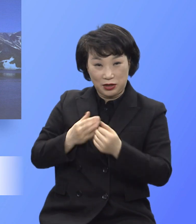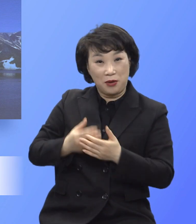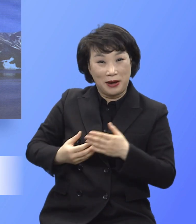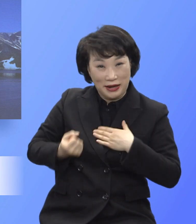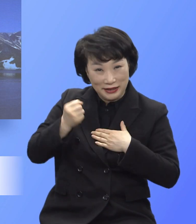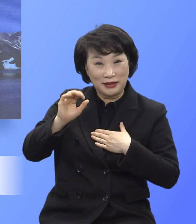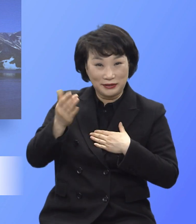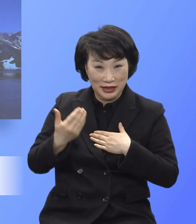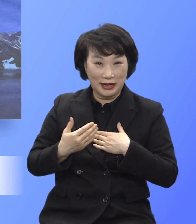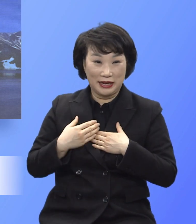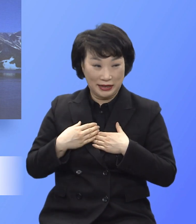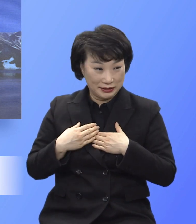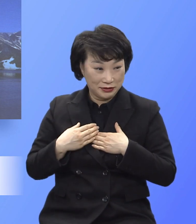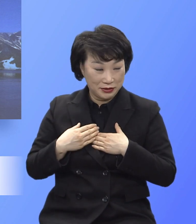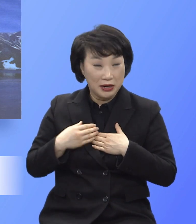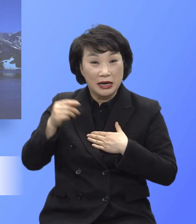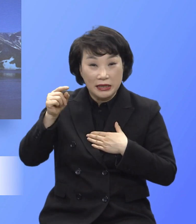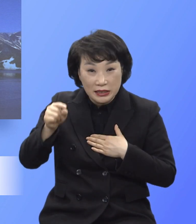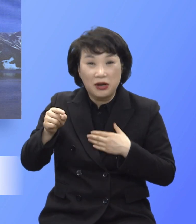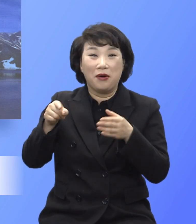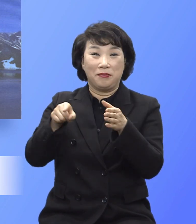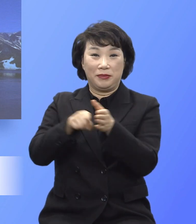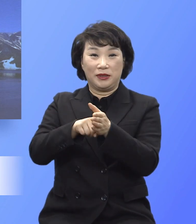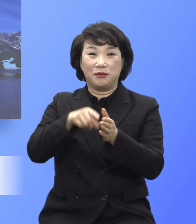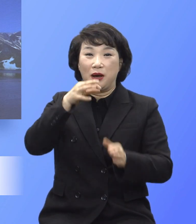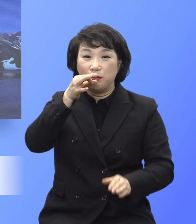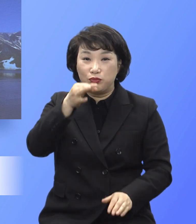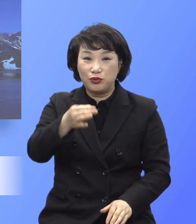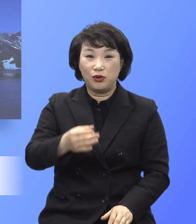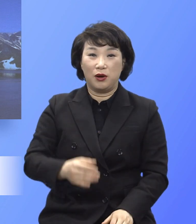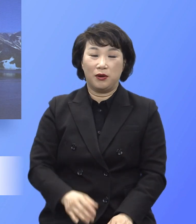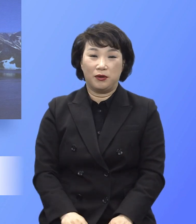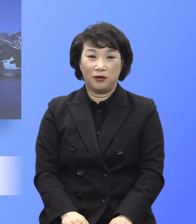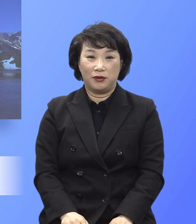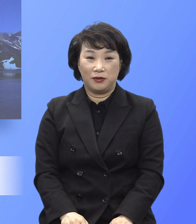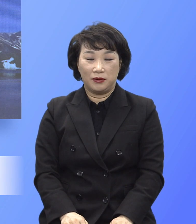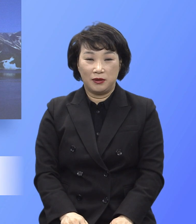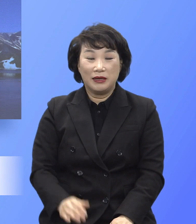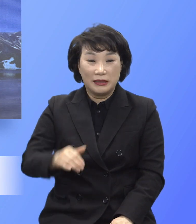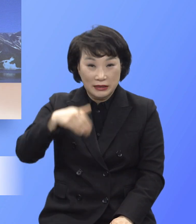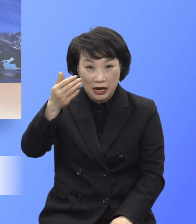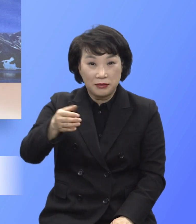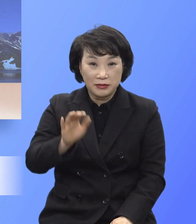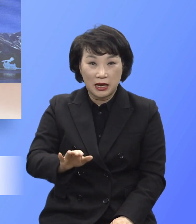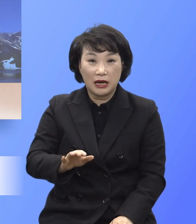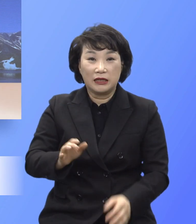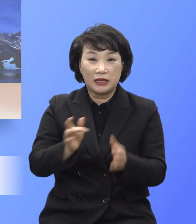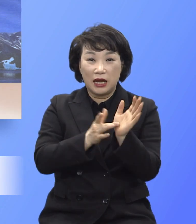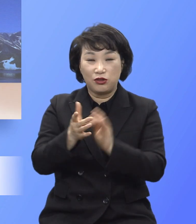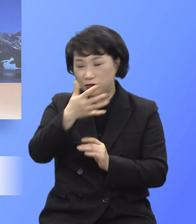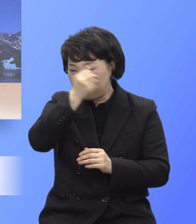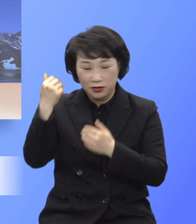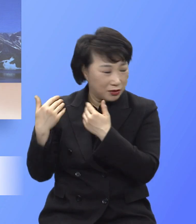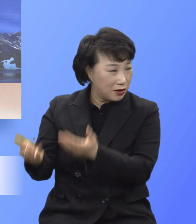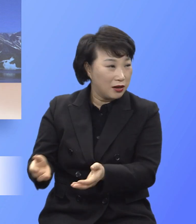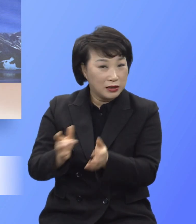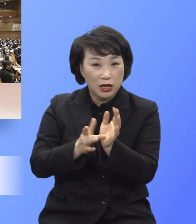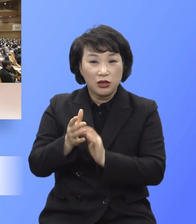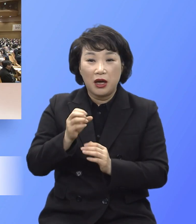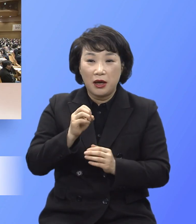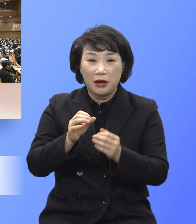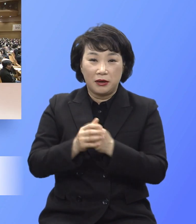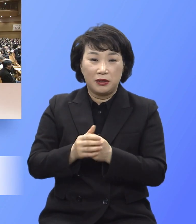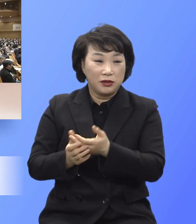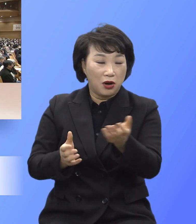것입니다. 그것을 믿음이라고 합니다. 그 다음 또 나를 저버리고 내 말을